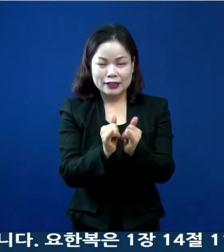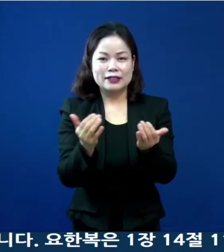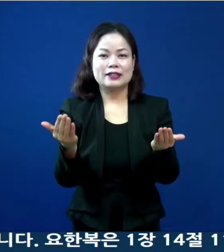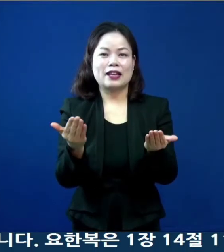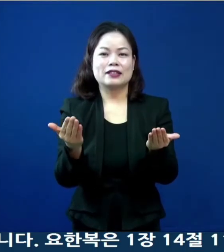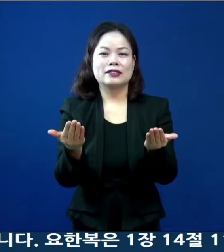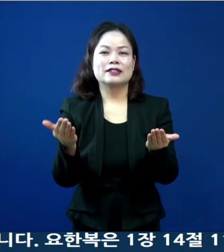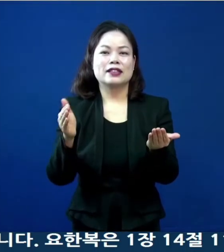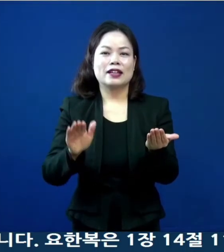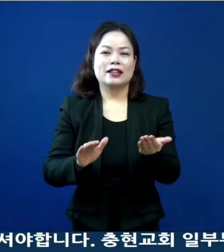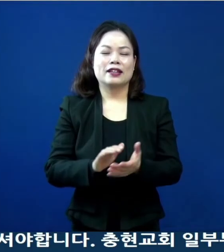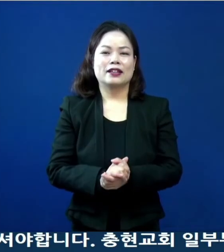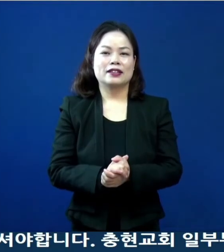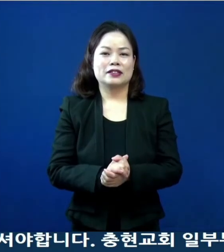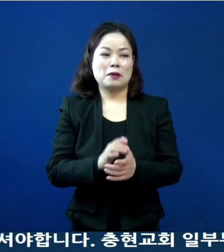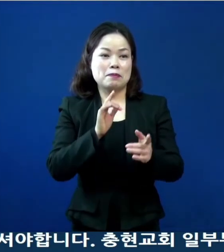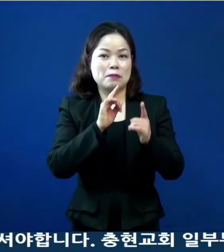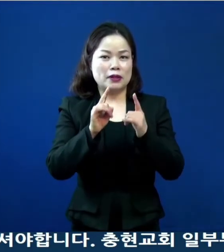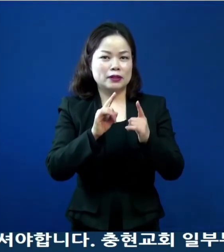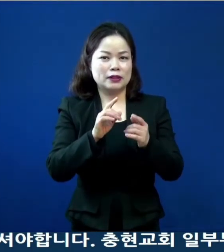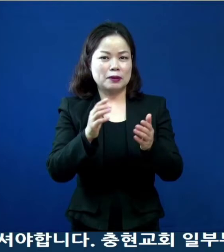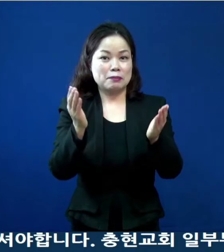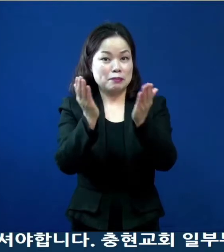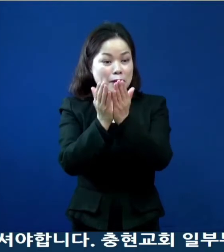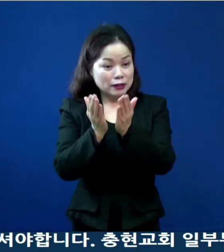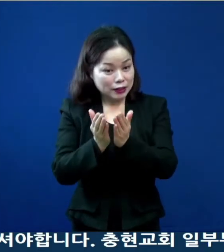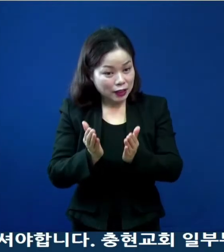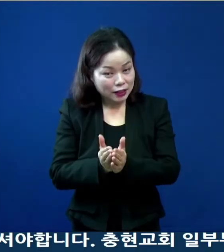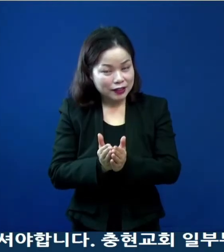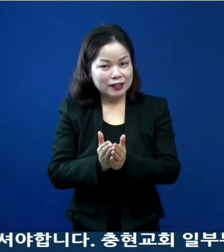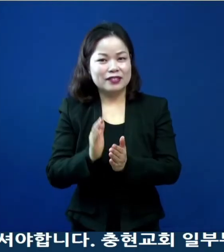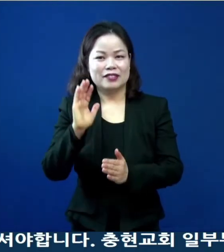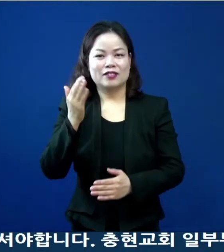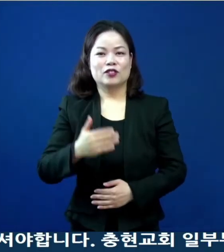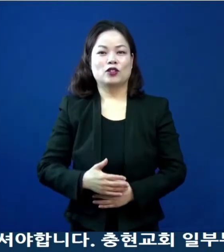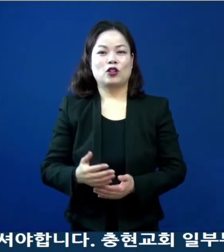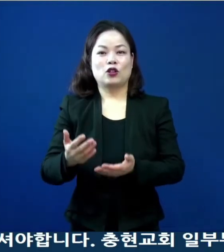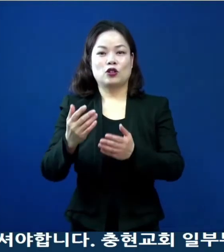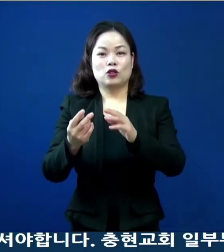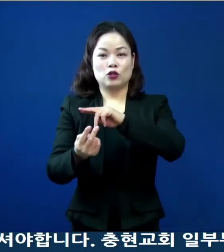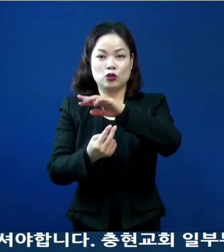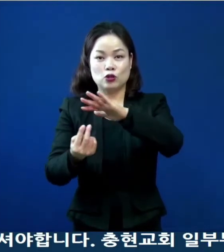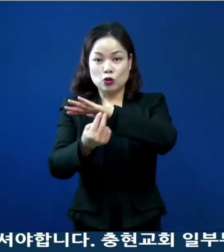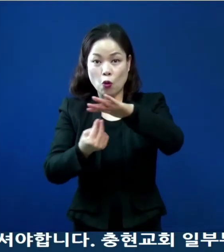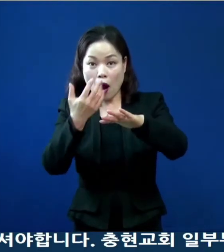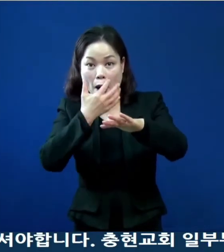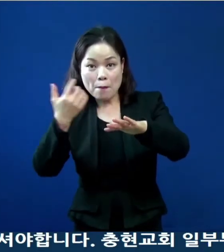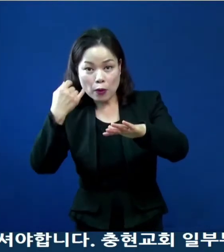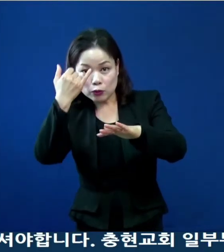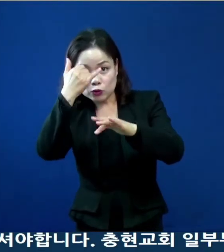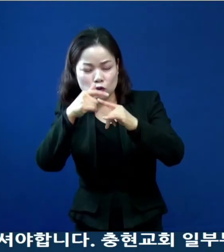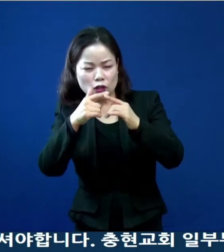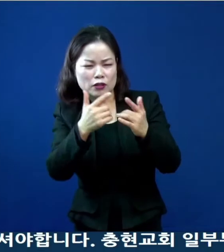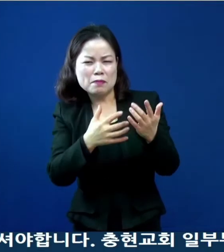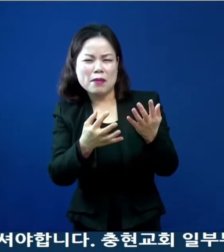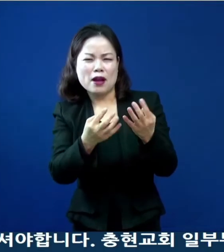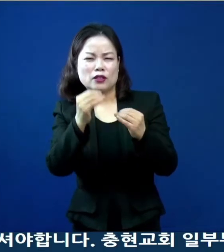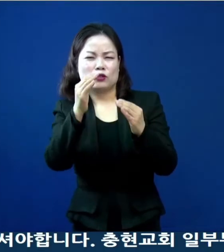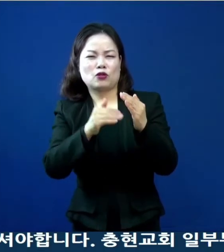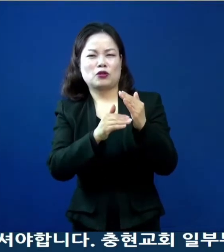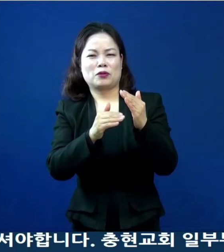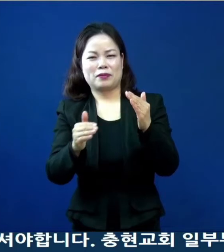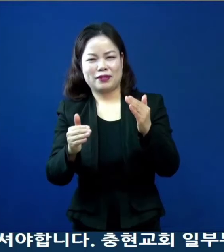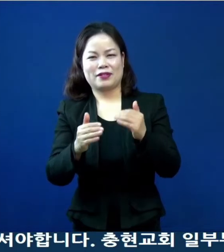사역이라고 그러는데 참 이 말씀하고 시기적절하게 맞아 떨어진 것 같아요. 요한복음을 우리 충영교회 더 많은